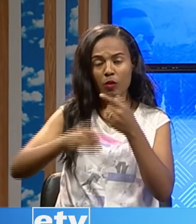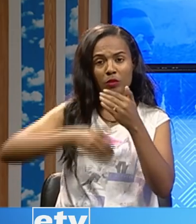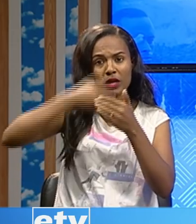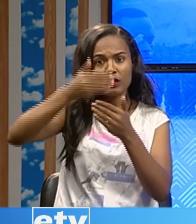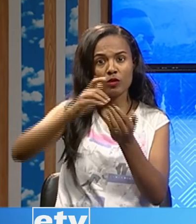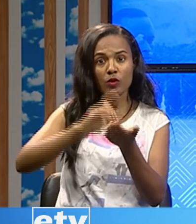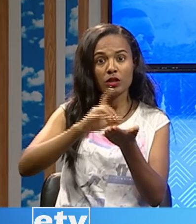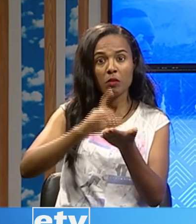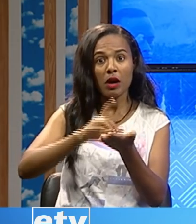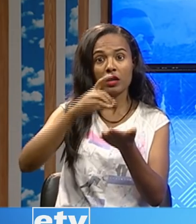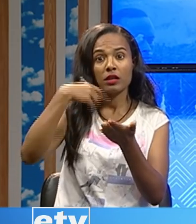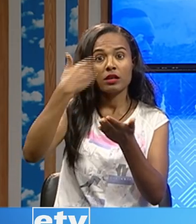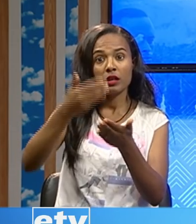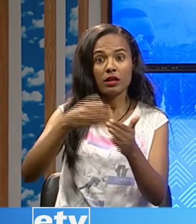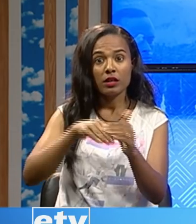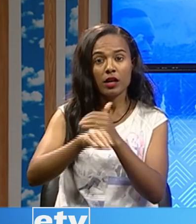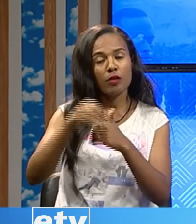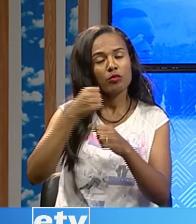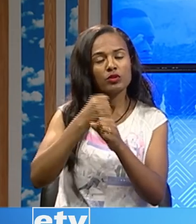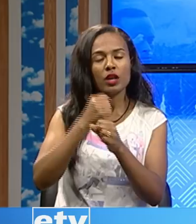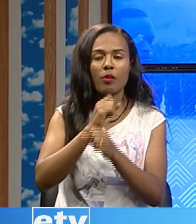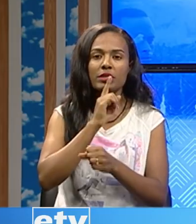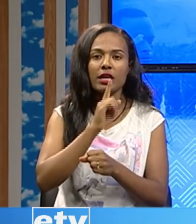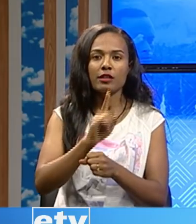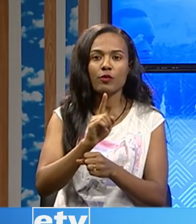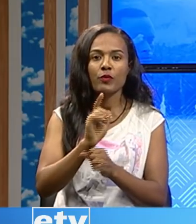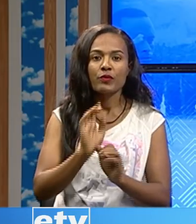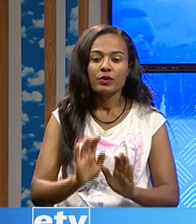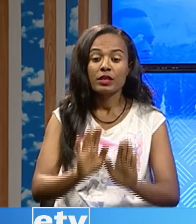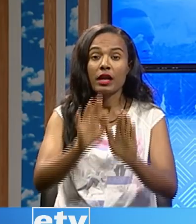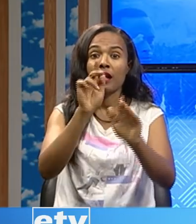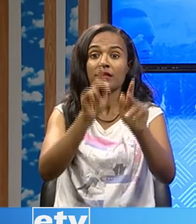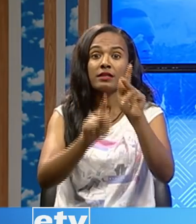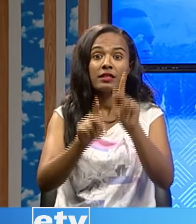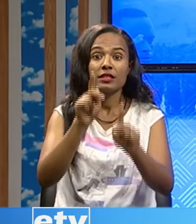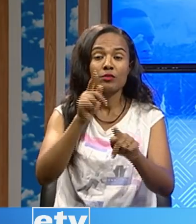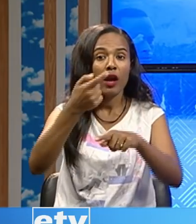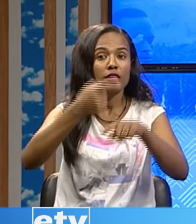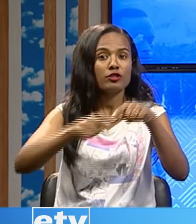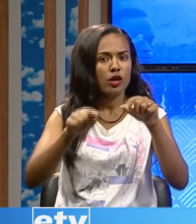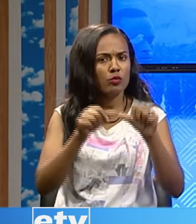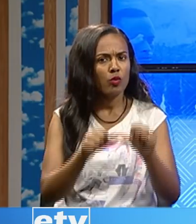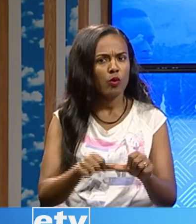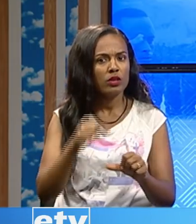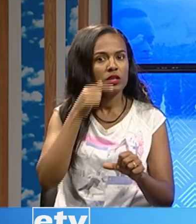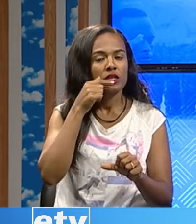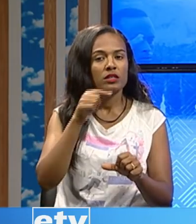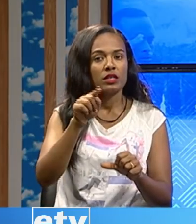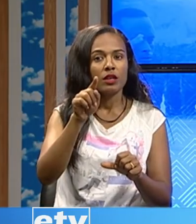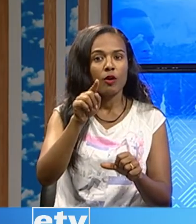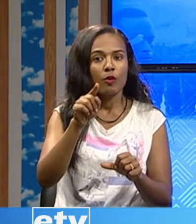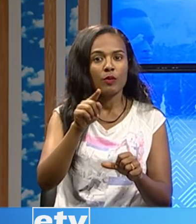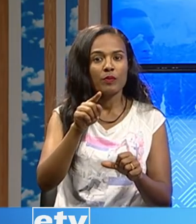የሚቀጥለው ከተማ እየገቡ ስራ ለመስራት ነው እና የራስን ህዝብ ደግሞ አይቻልም ቆይ ስትለው